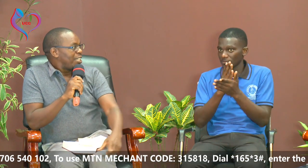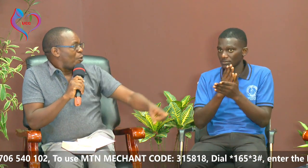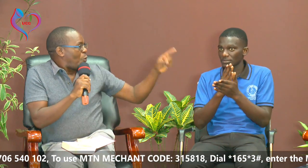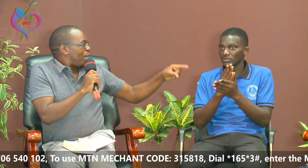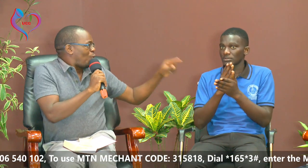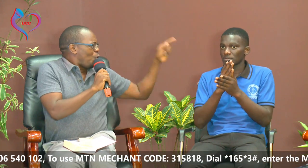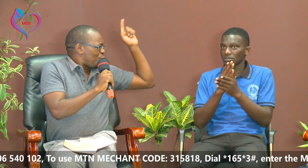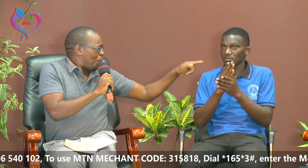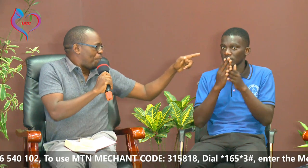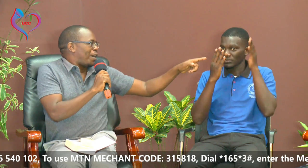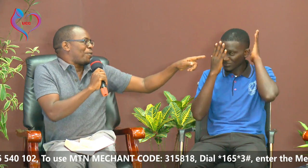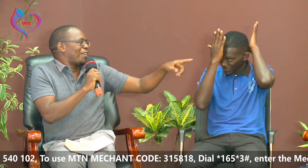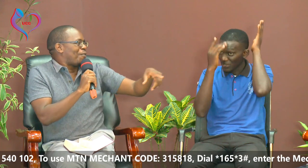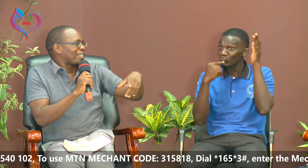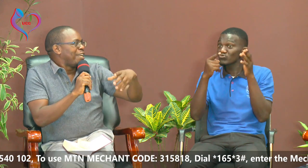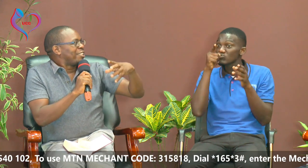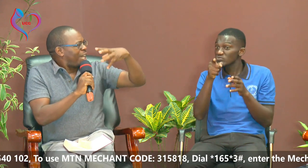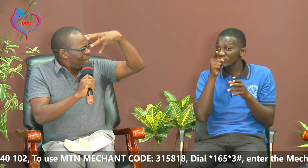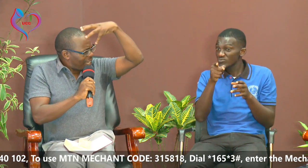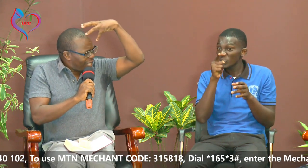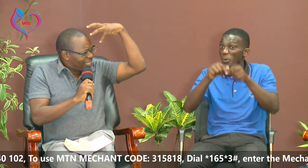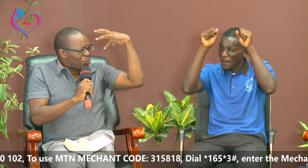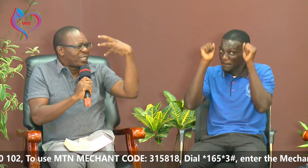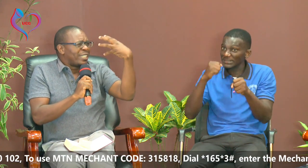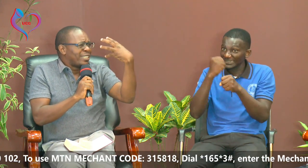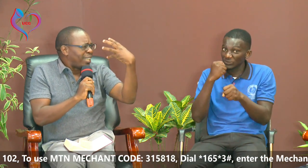Nyenda kubera ko nyo pakalona waza nchalo nagala chiri kwetereza